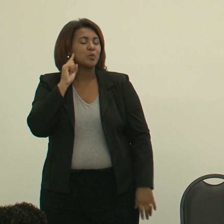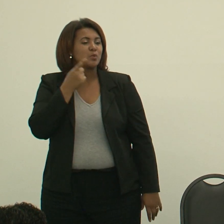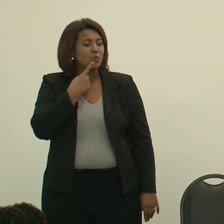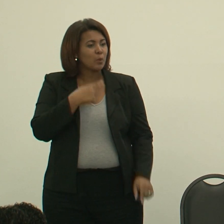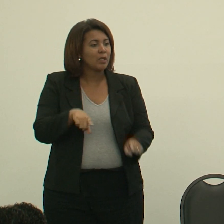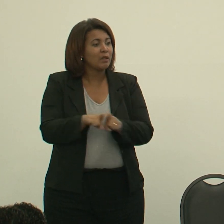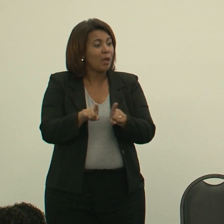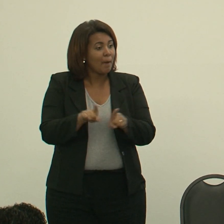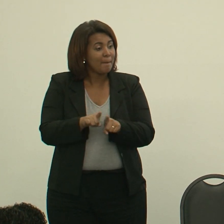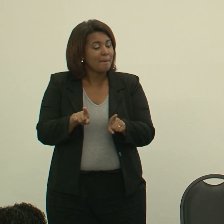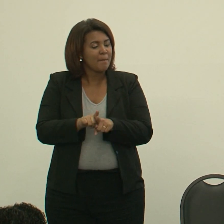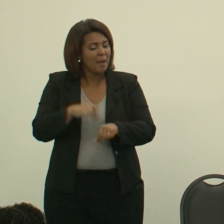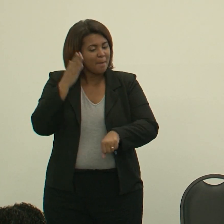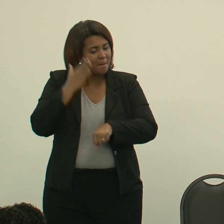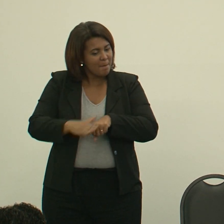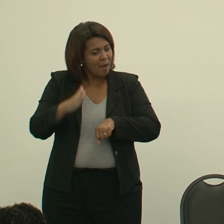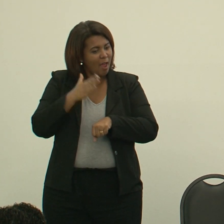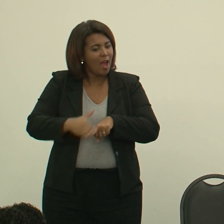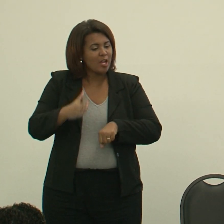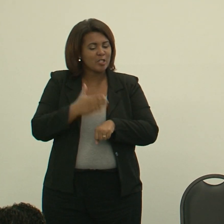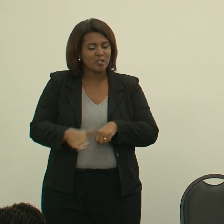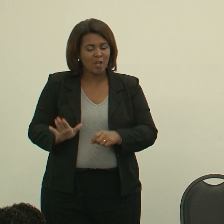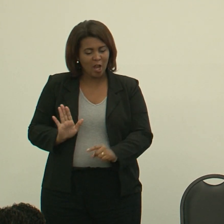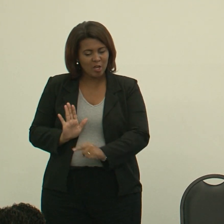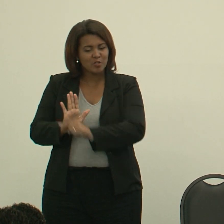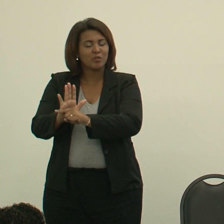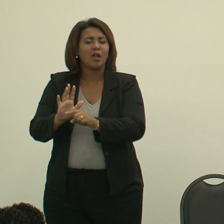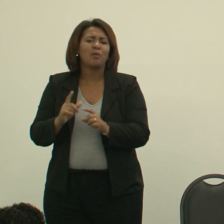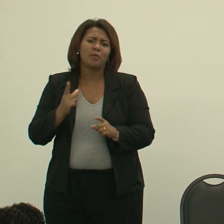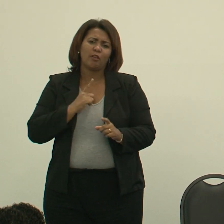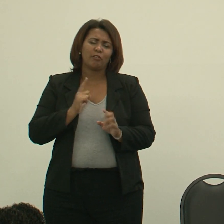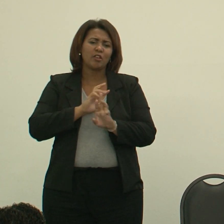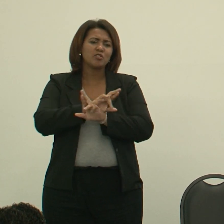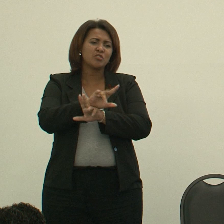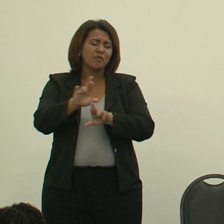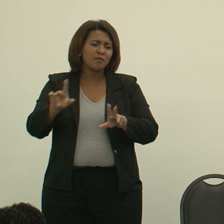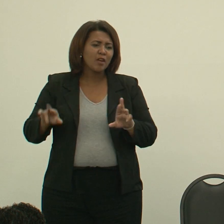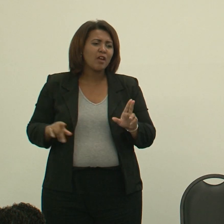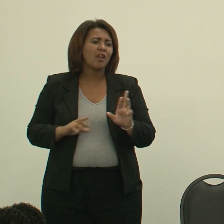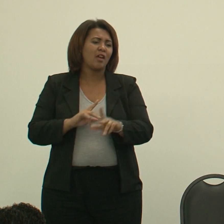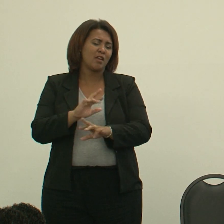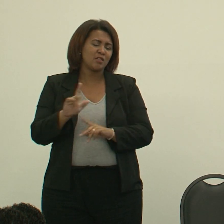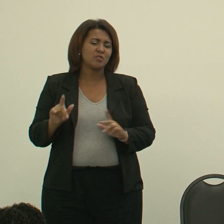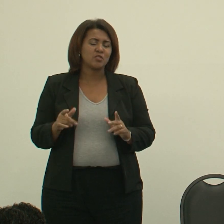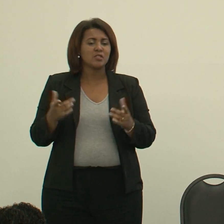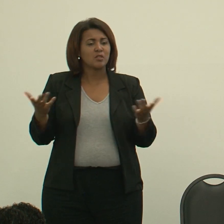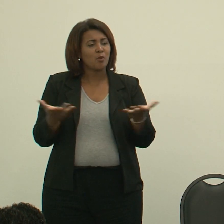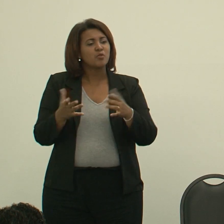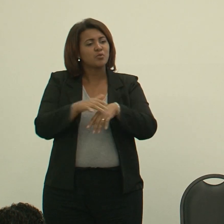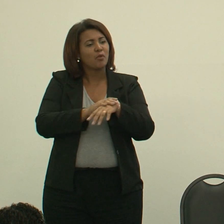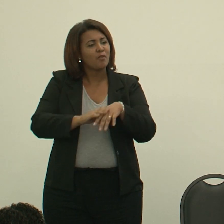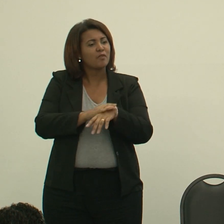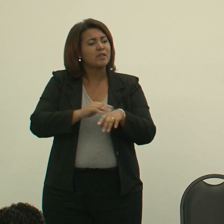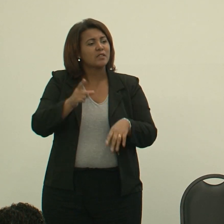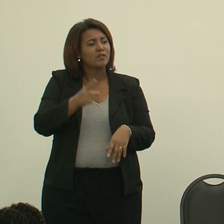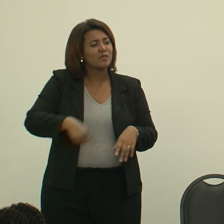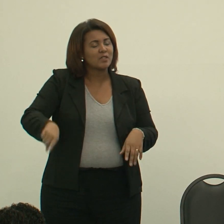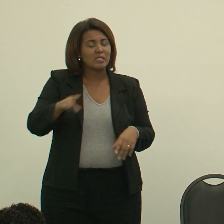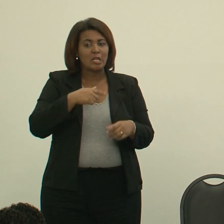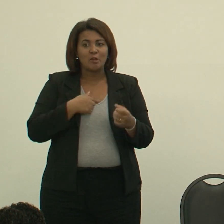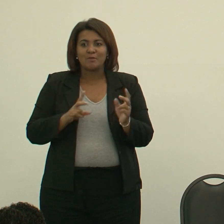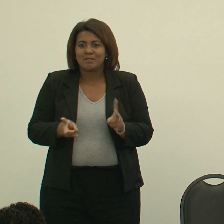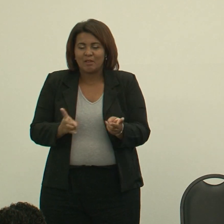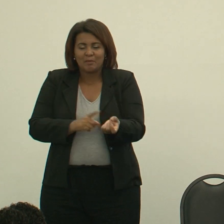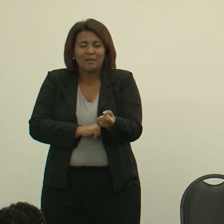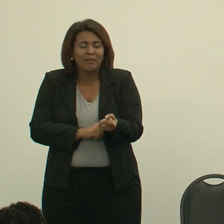porque a gente sabe que o ensino para surdo tem diferentes contextos. E é sobre isso que a gente queria conversar com vocês. Fico sempre um pouco